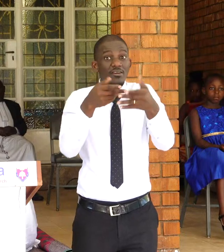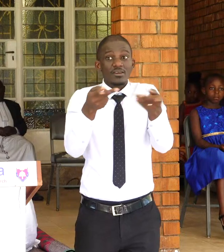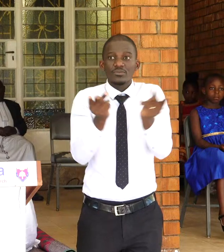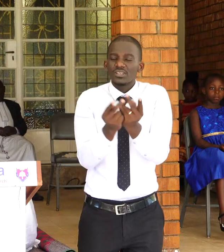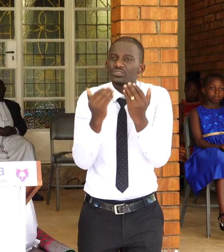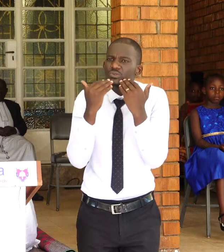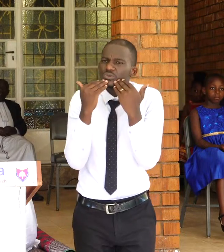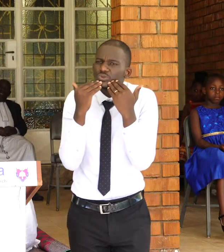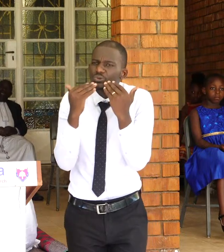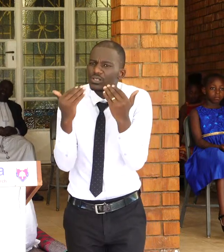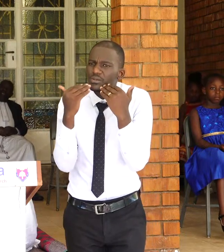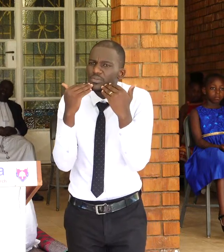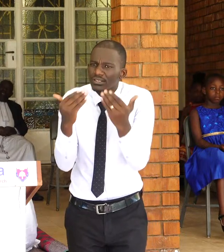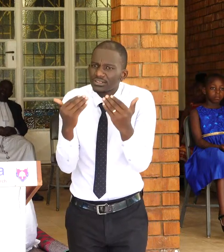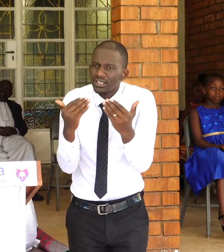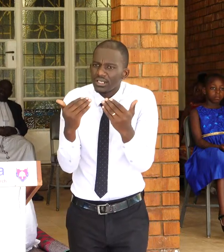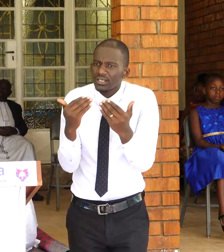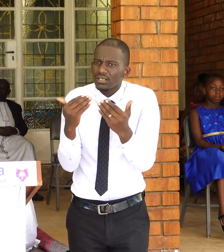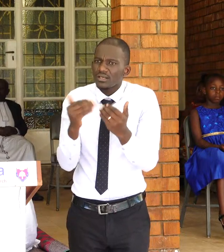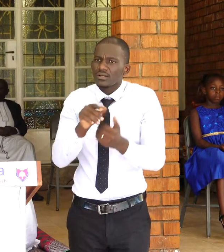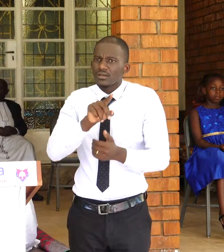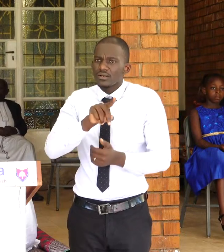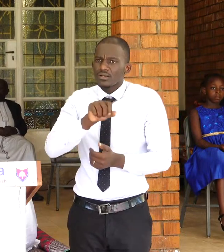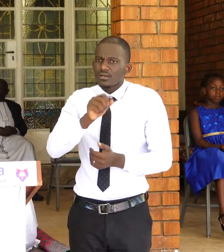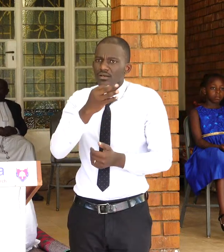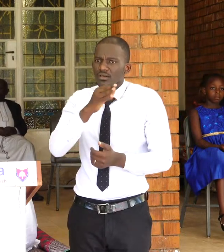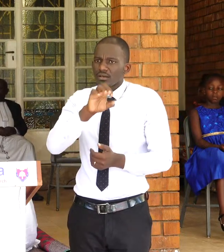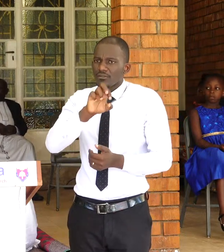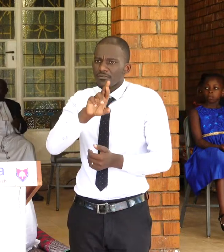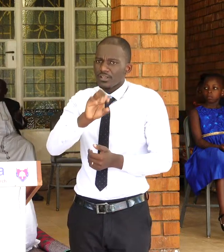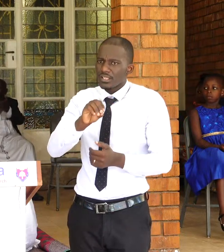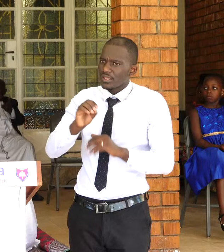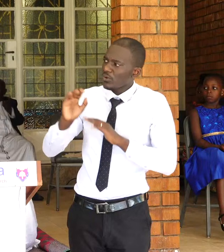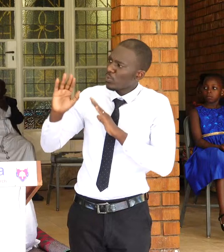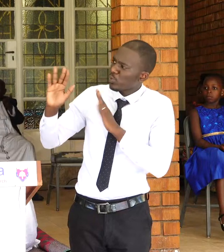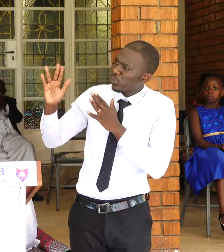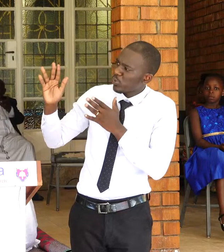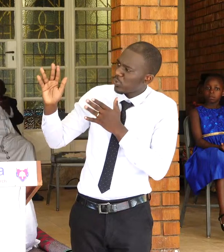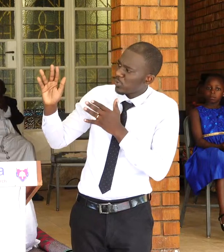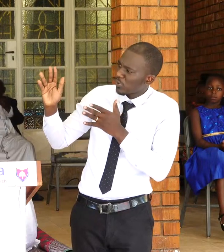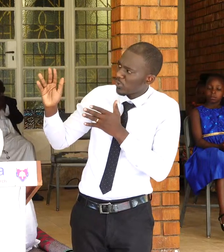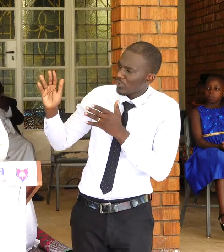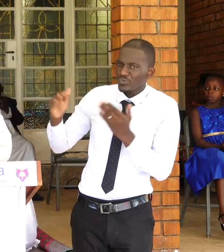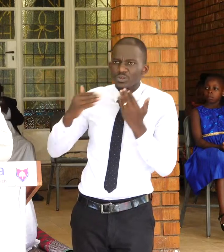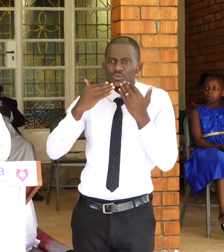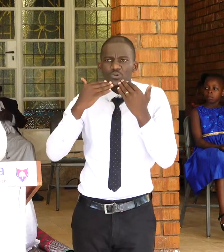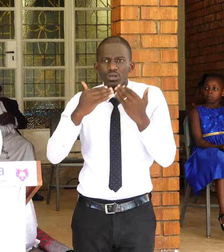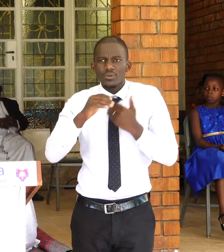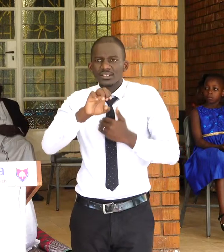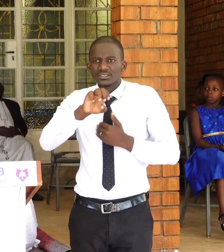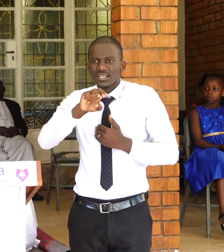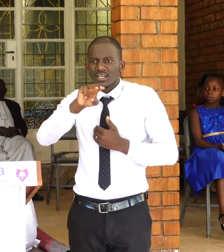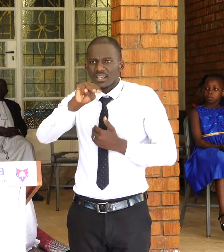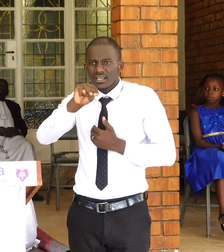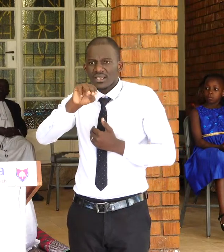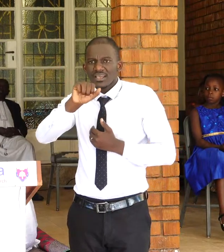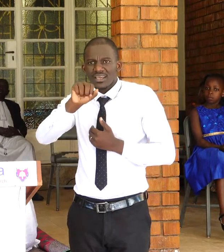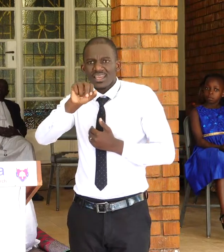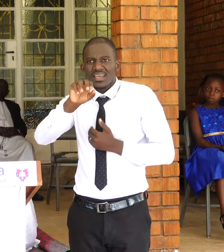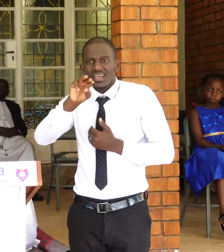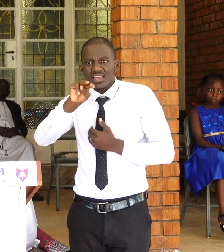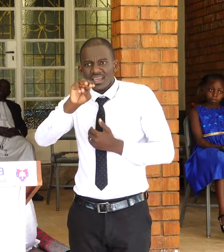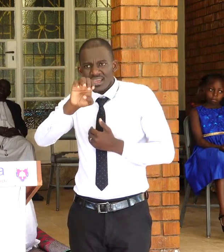tukwebaza mukadde waffe Kafero, engalo ezo z'owulira zizo, ate n'owooluganda Gunga, ne banno